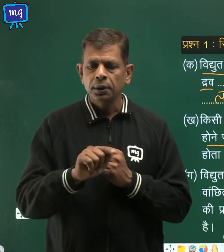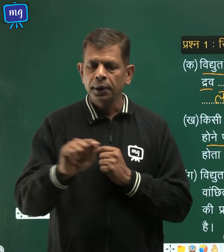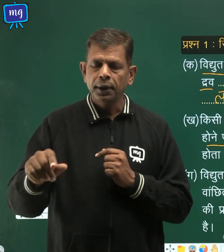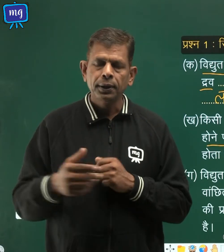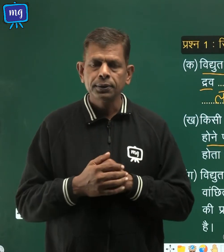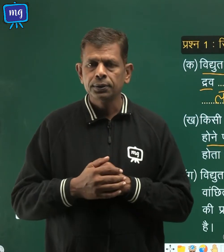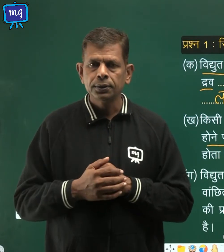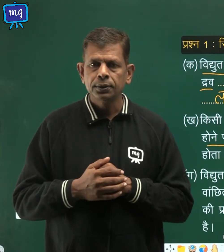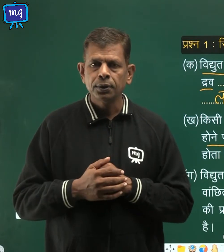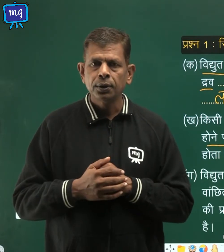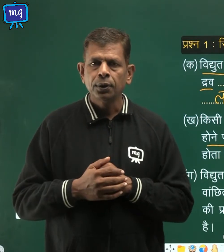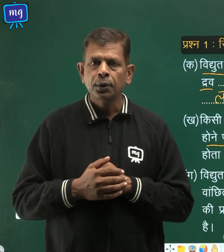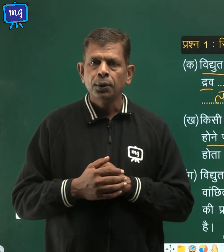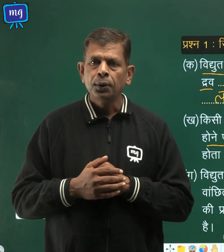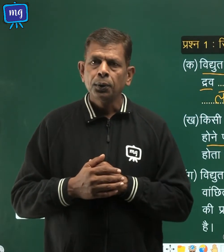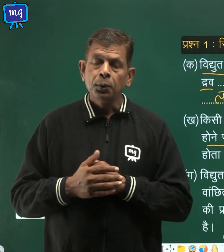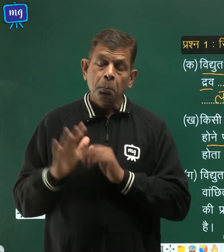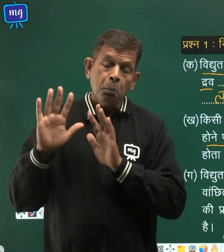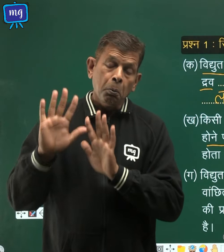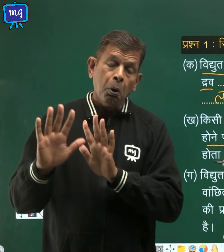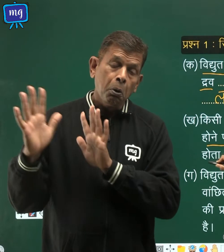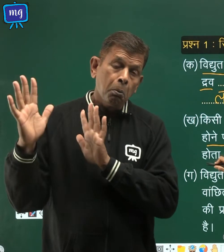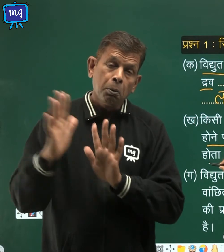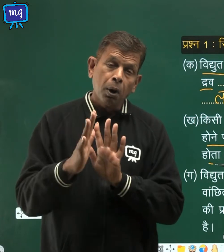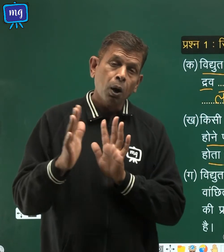डैश प्रभाव उत्पन्न होता है।